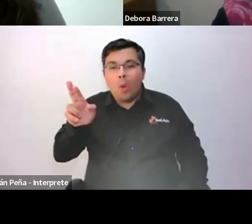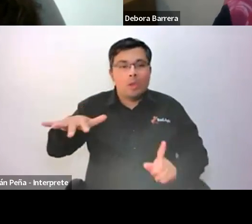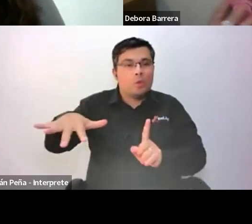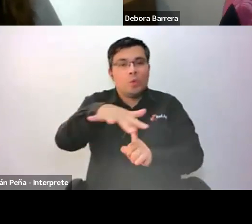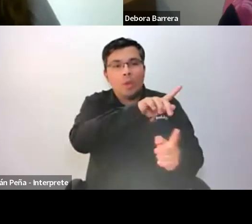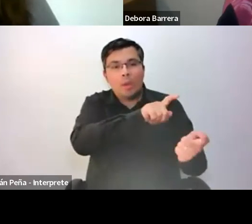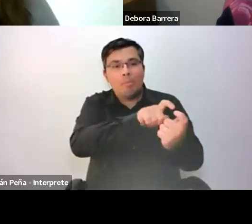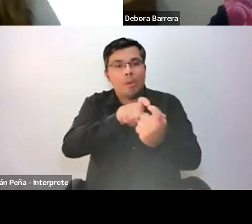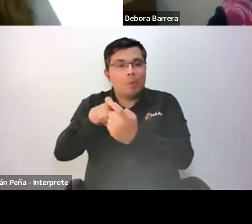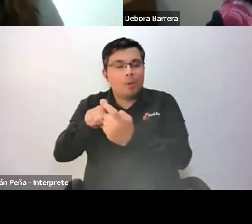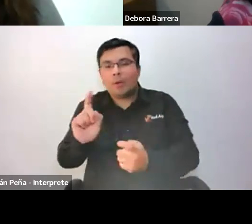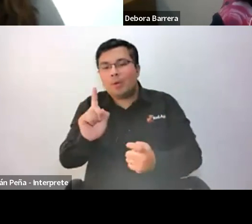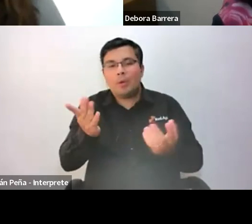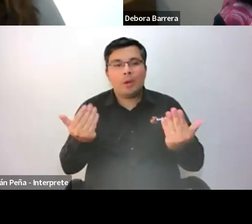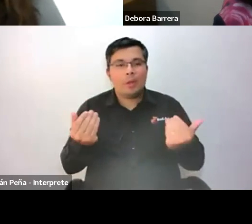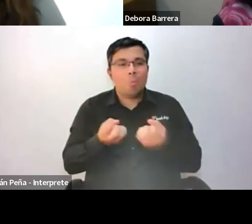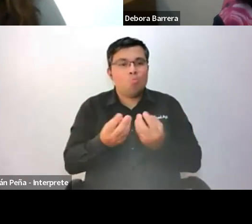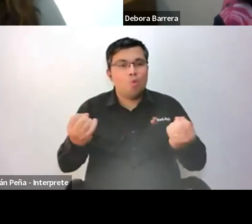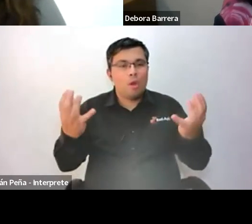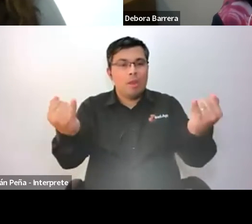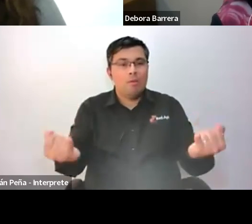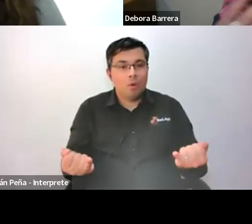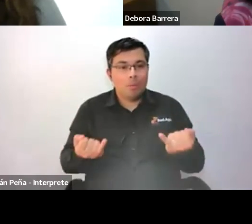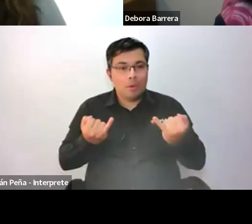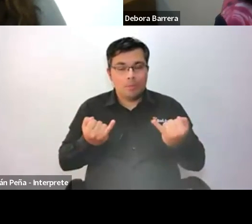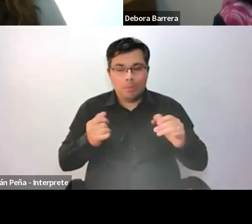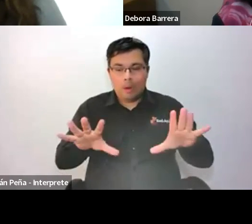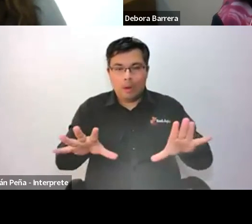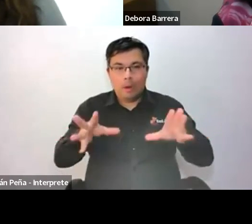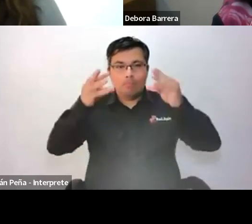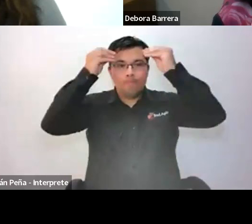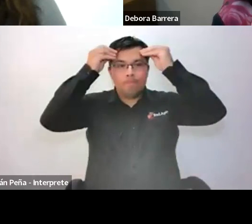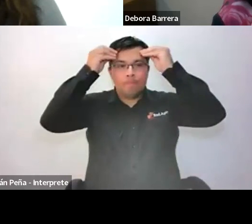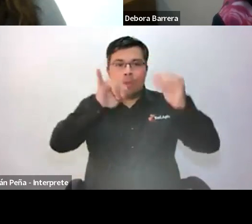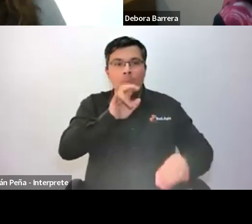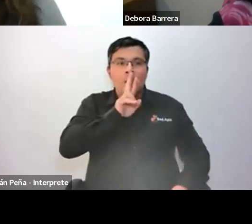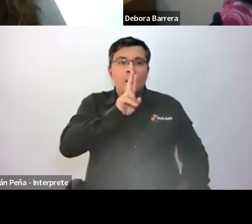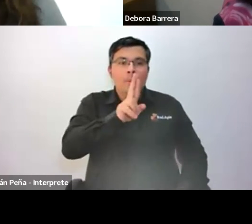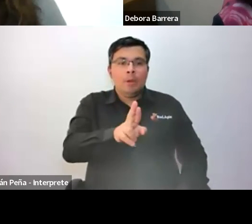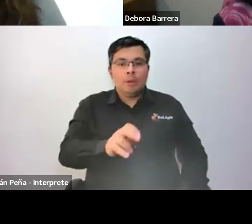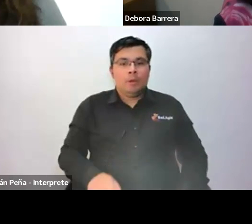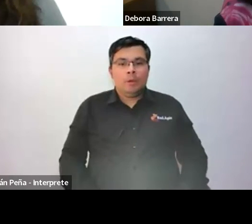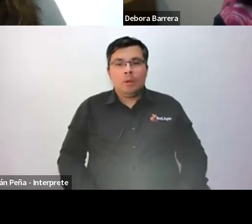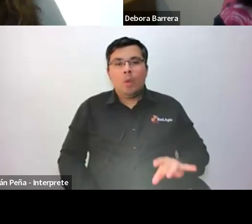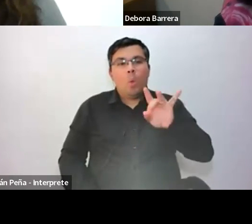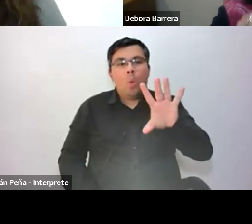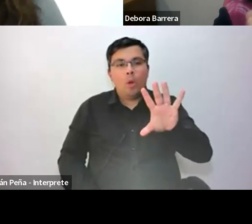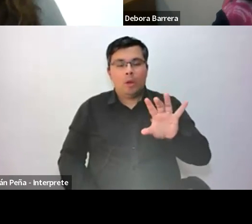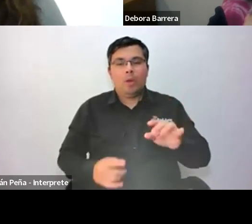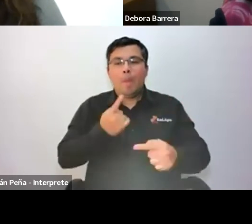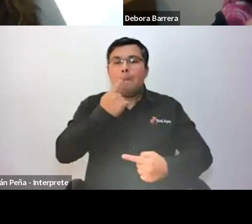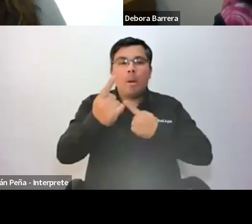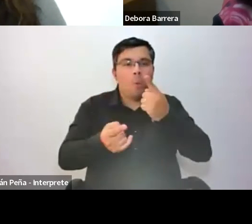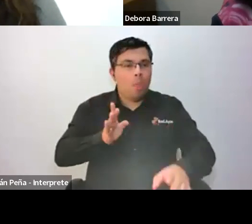muchos antecedentes para poder responderla. Solo podemos tomar estas preguntas más frecuentes